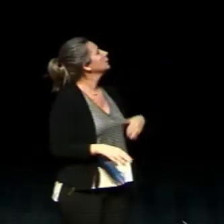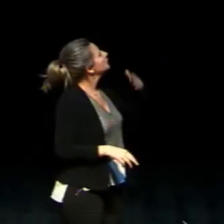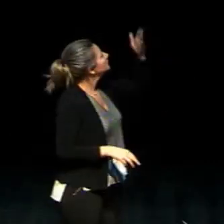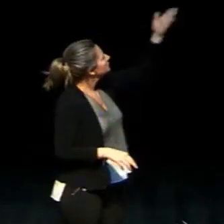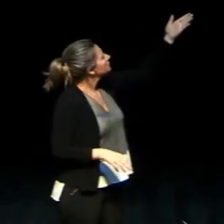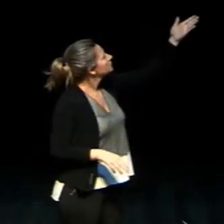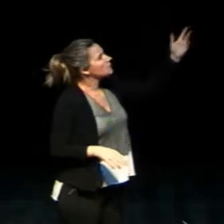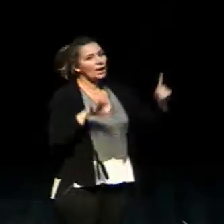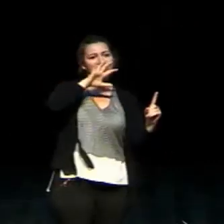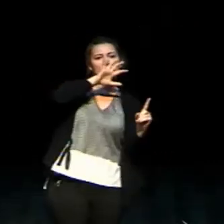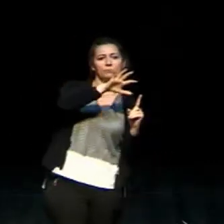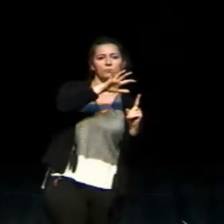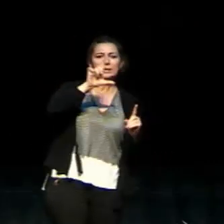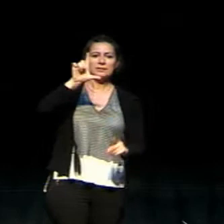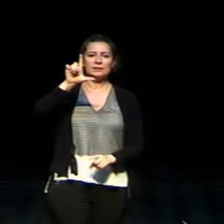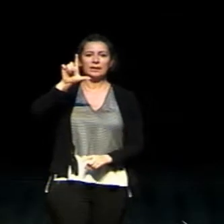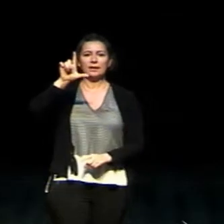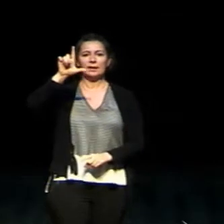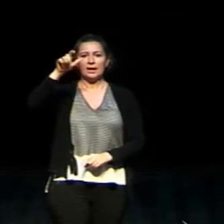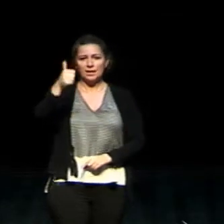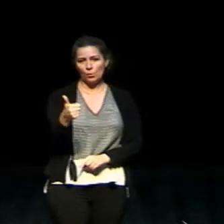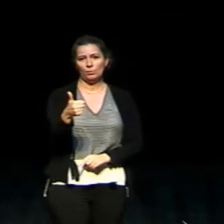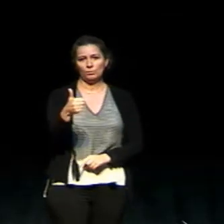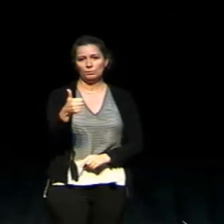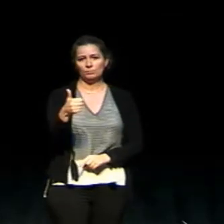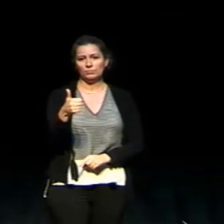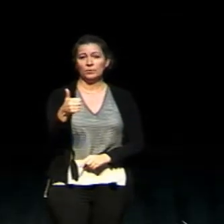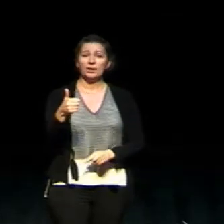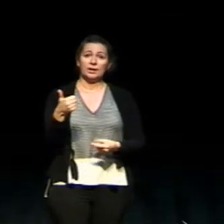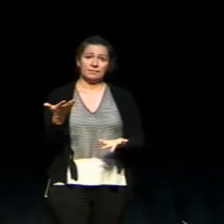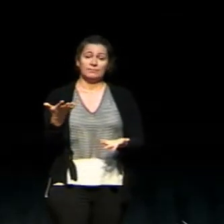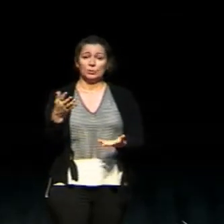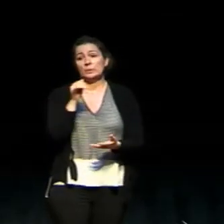A forma de se relacionar dentro da sala de aula e a metodologia de ensino tem que ser diferente também.